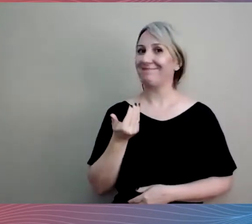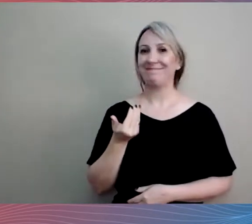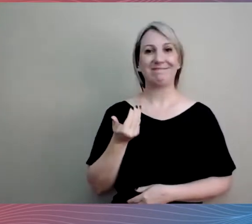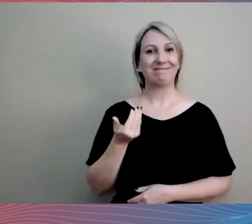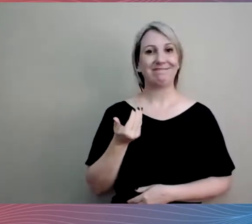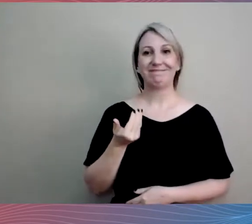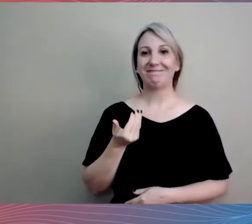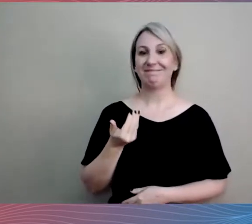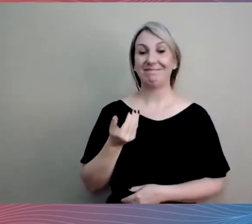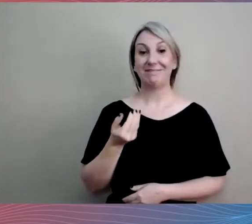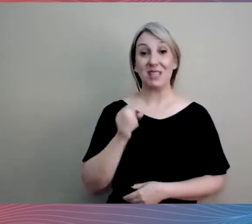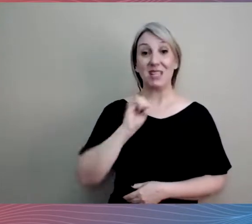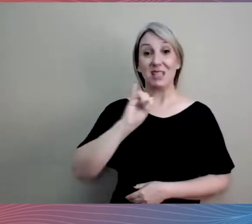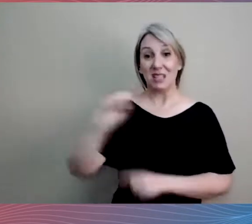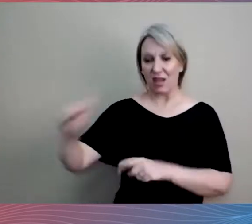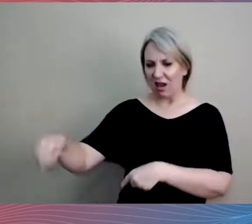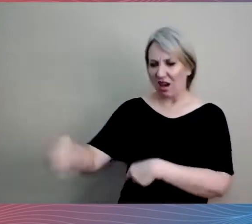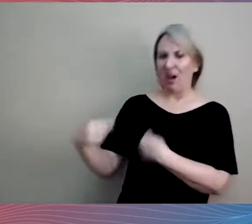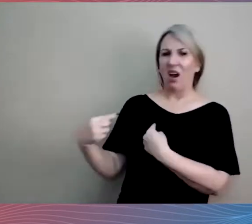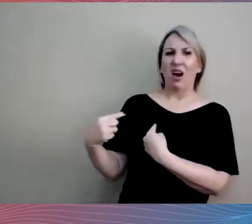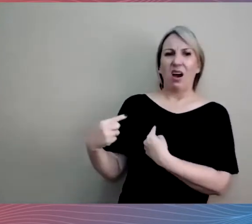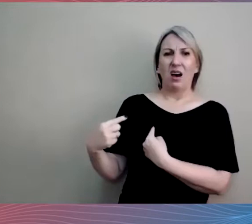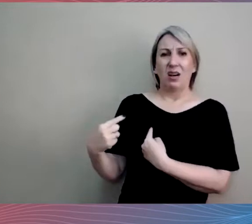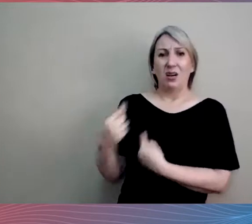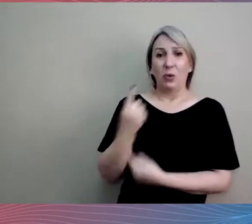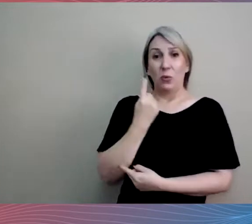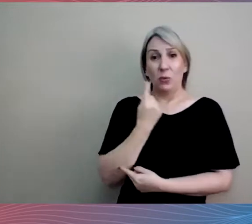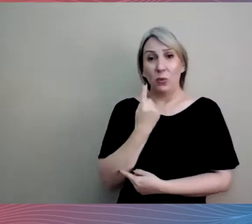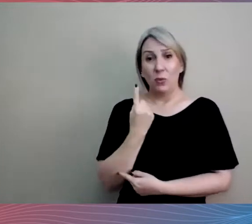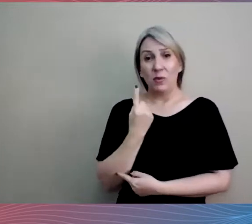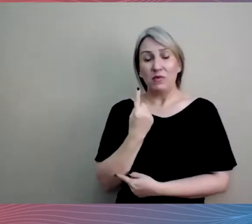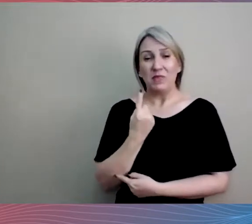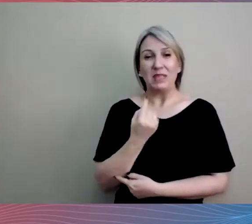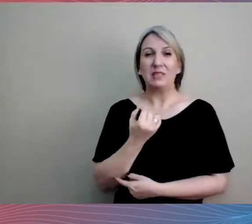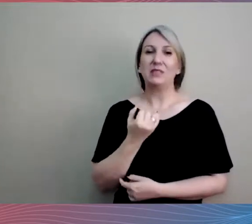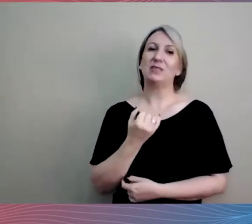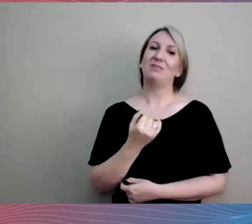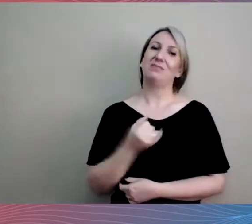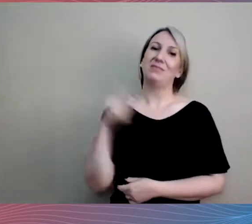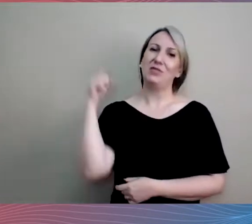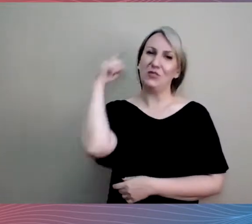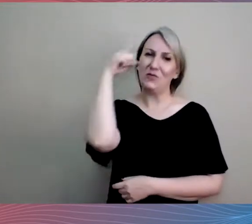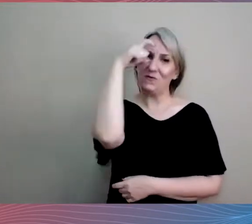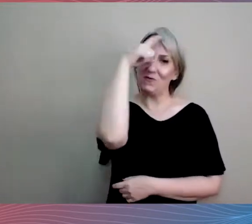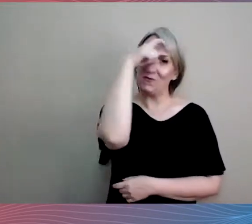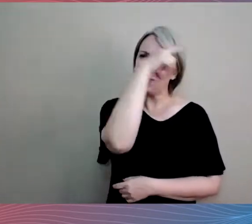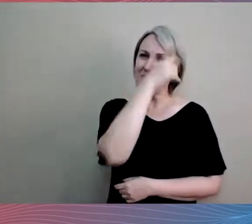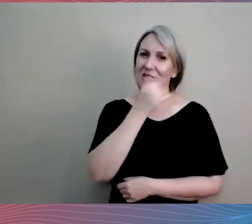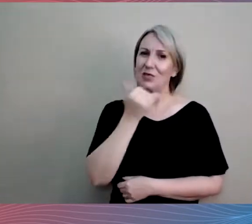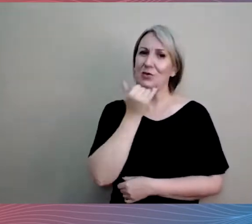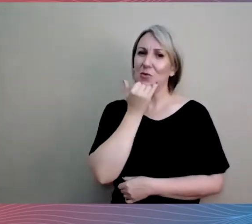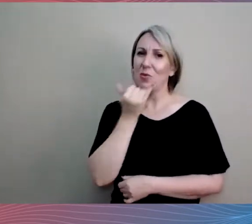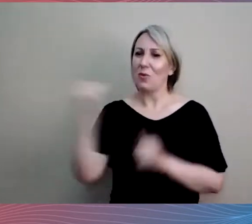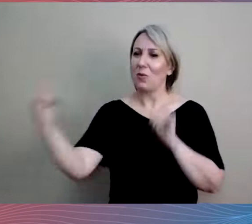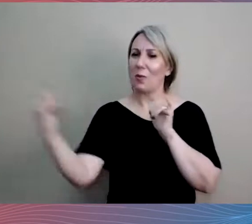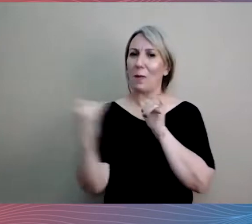vezes, então, né, a condição dobra. Irmãos, é muito difícil perdoar. Muito difícil perdoar, né? Muitas vezes,